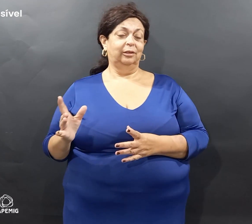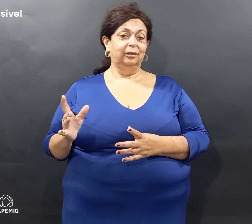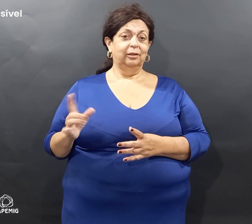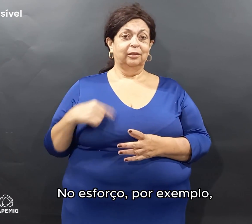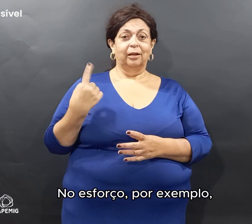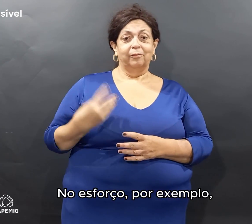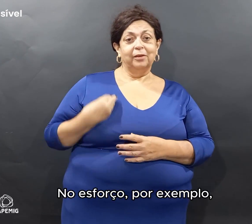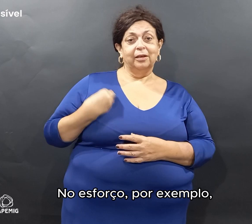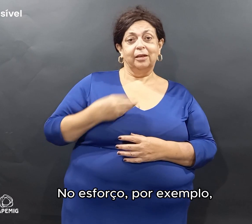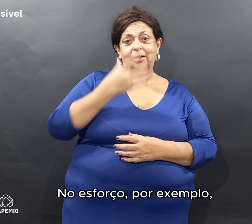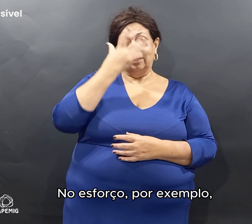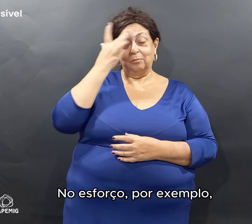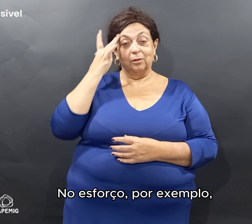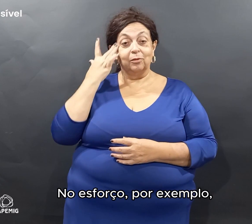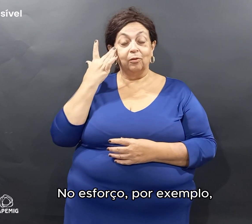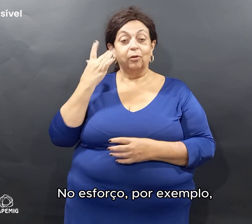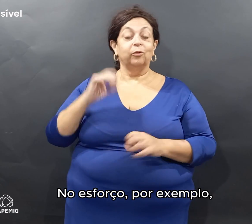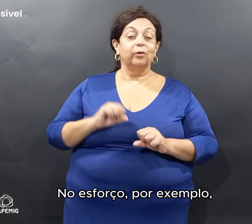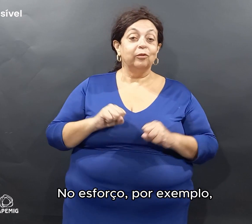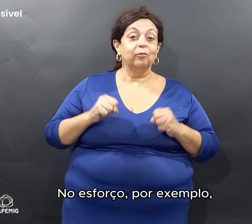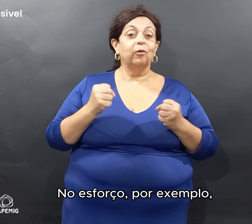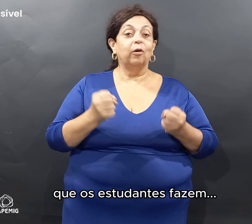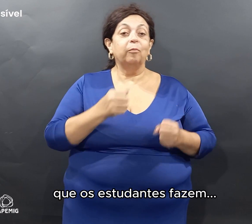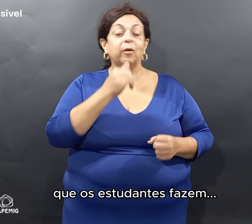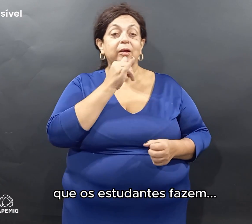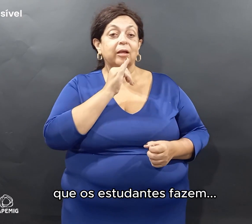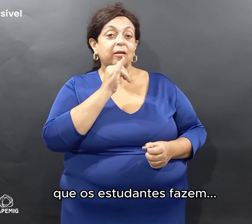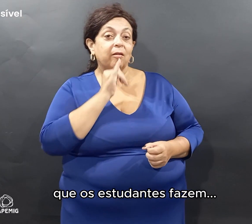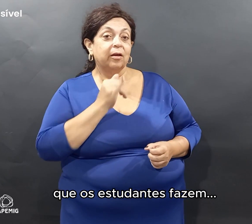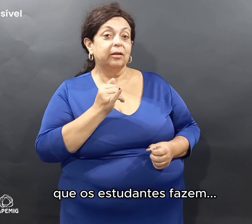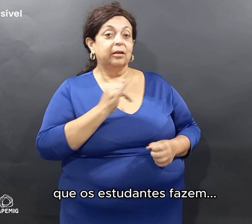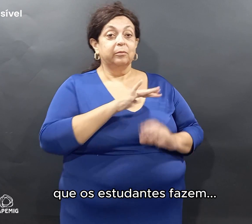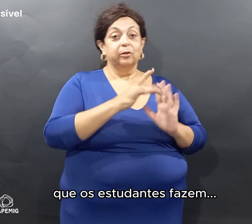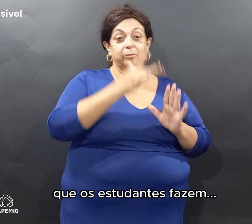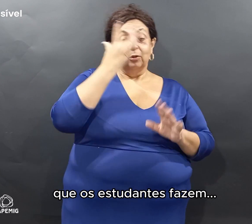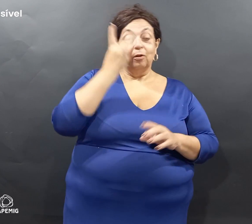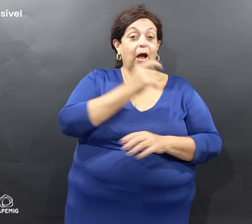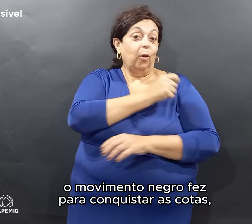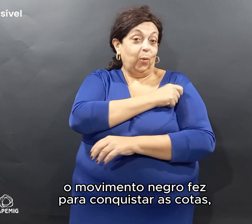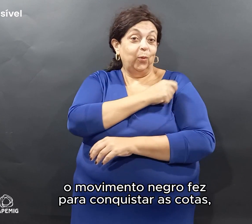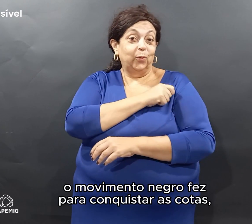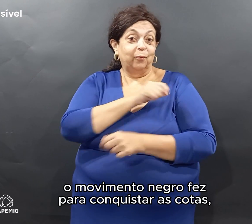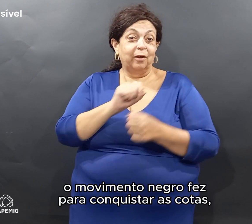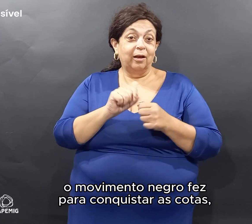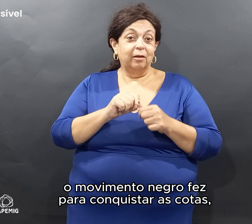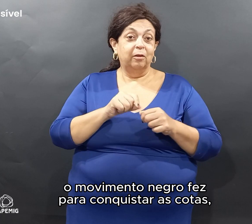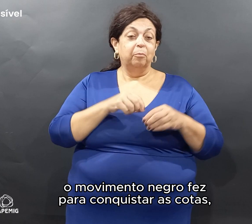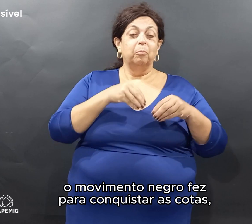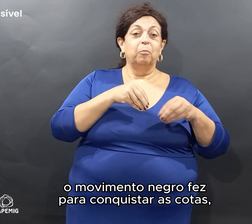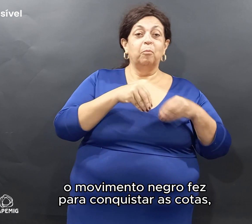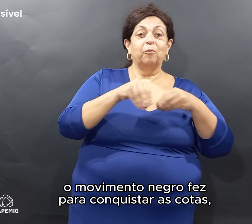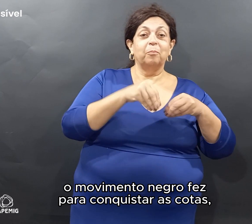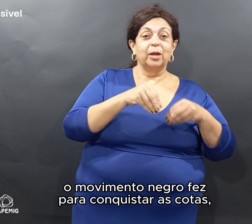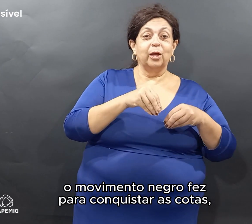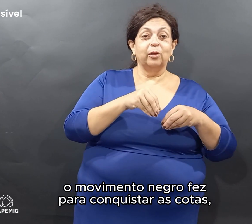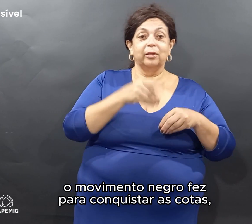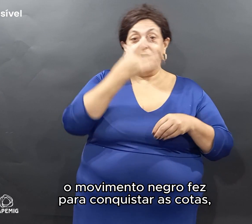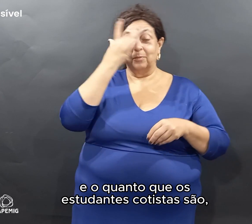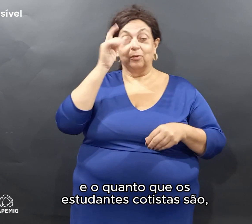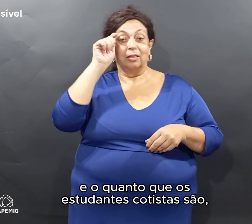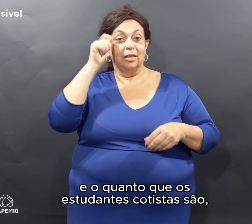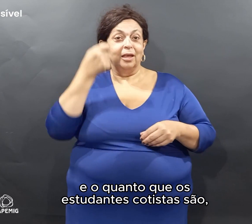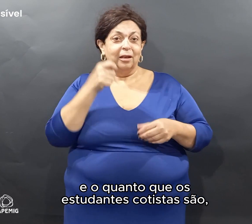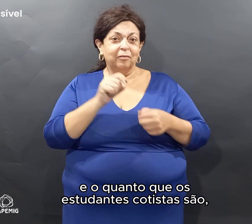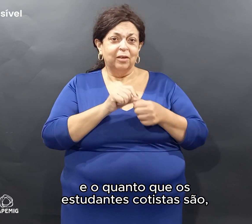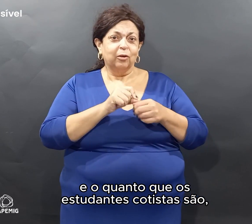dia, no esforço, por exemplo, que os estudantes fazem movimento negro fez para conquistar as cotas